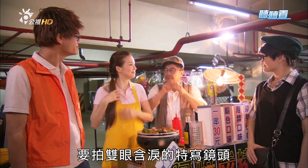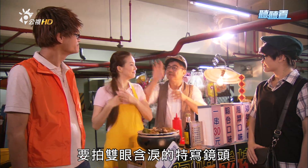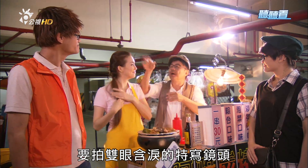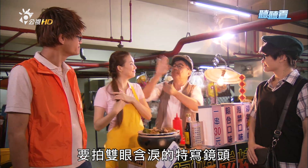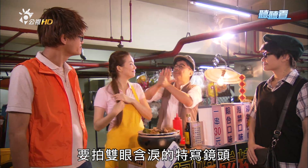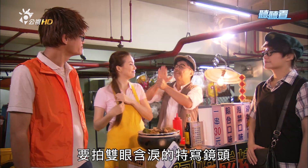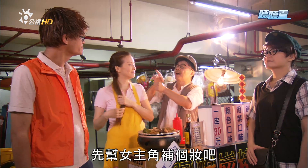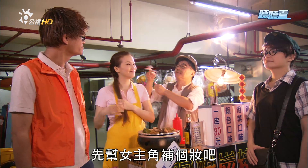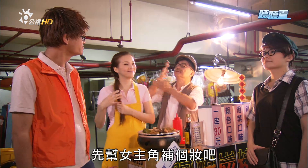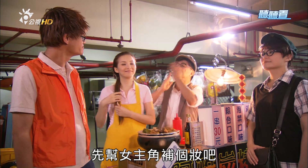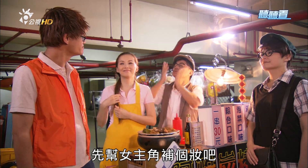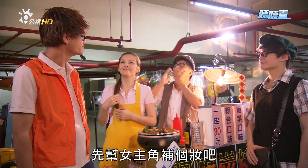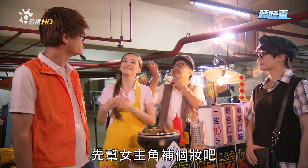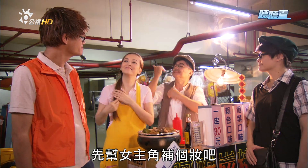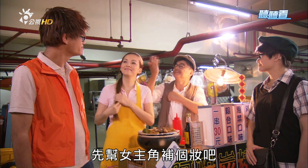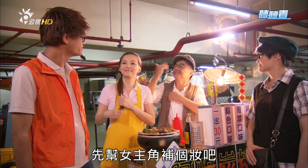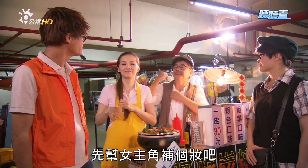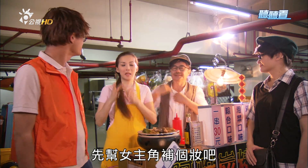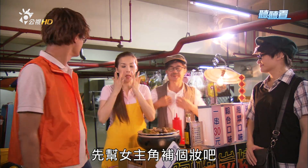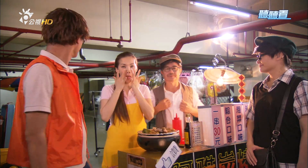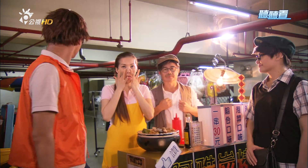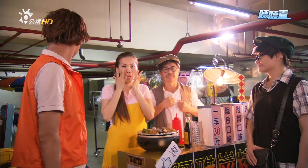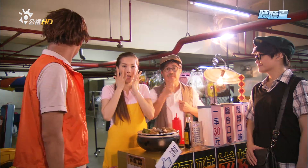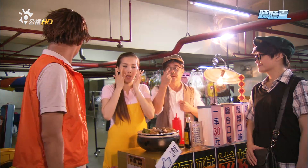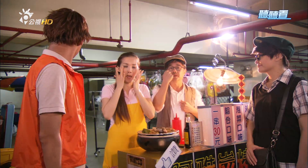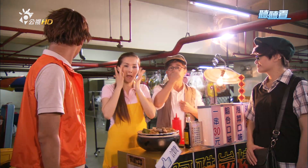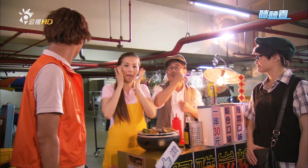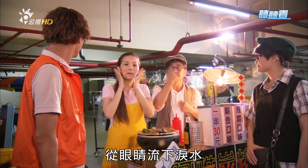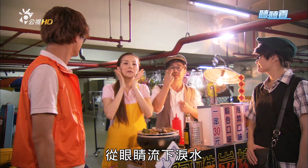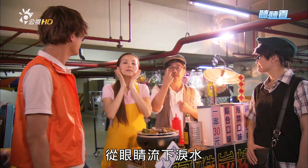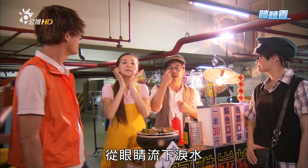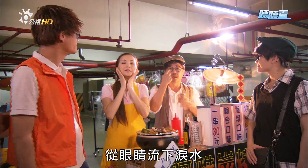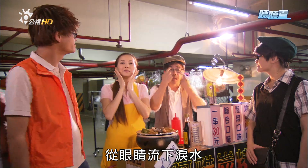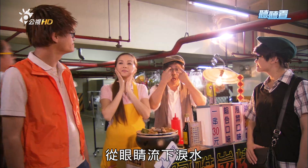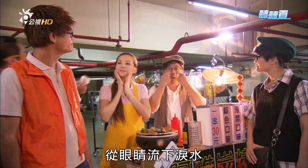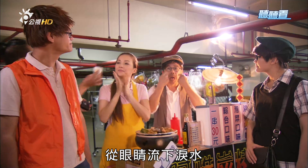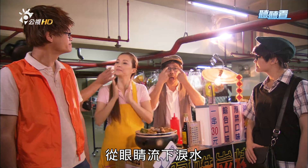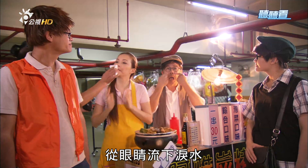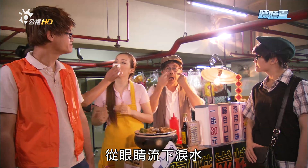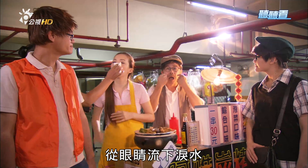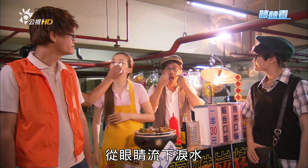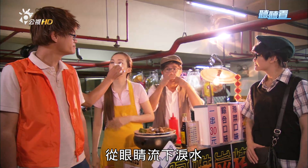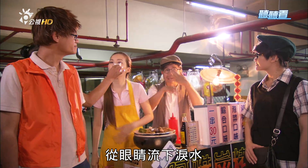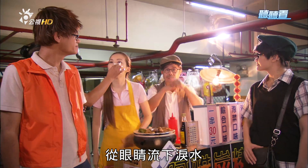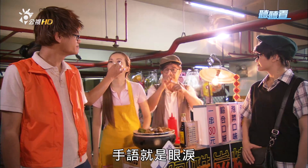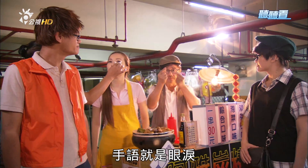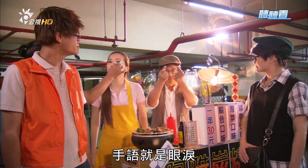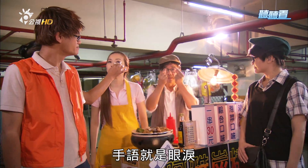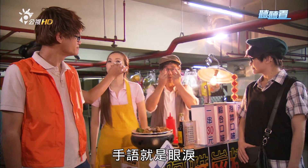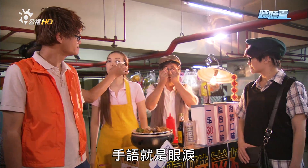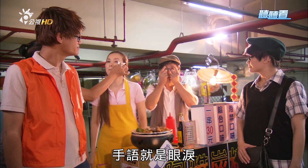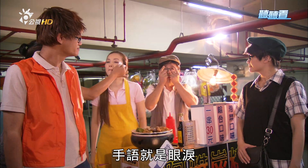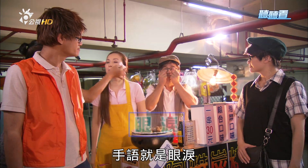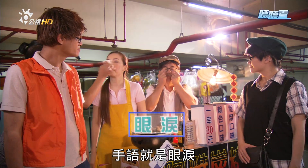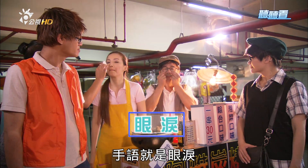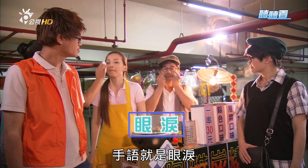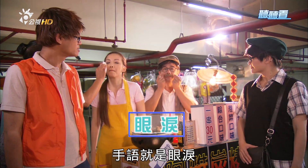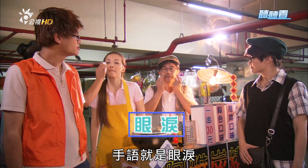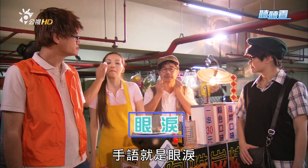镜头，先帮女主角补个妆吧。从眼睛流下泪水啊，手语呢就是眼泪，